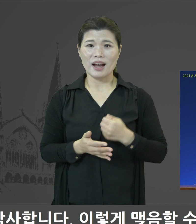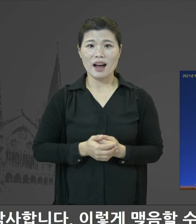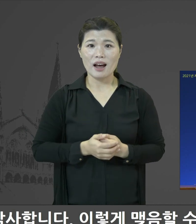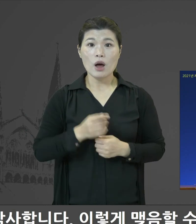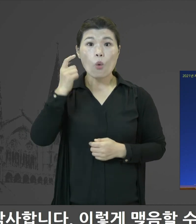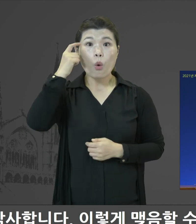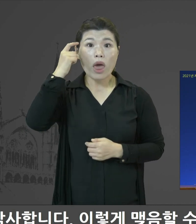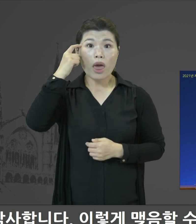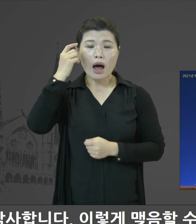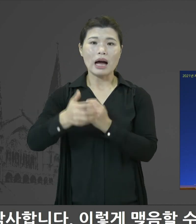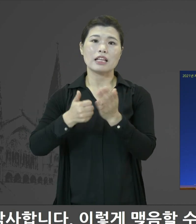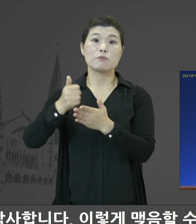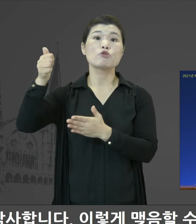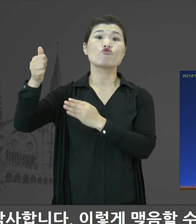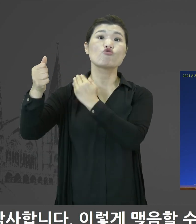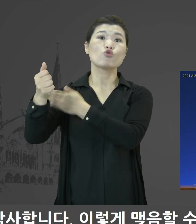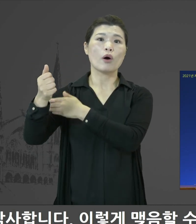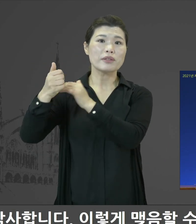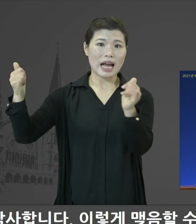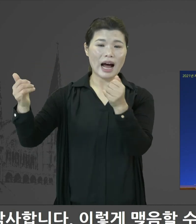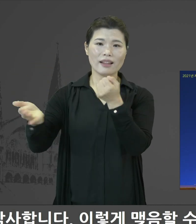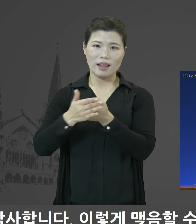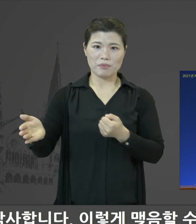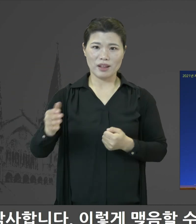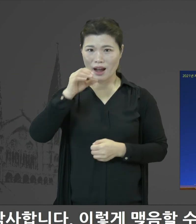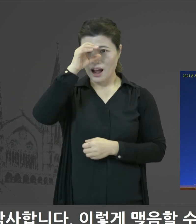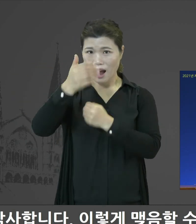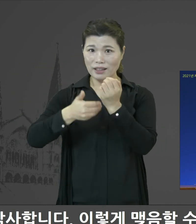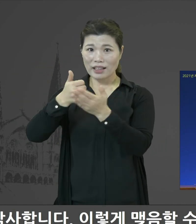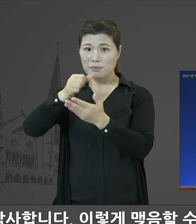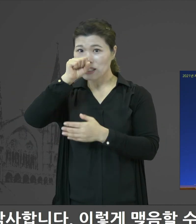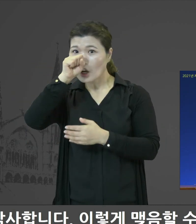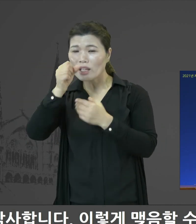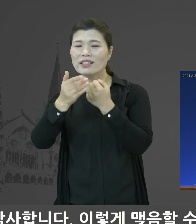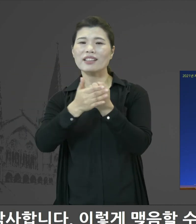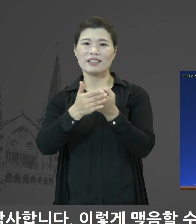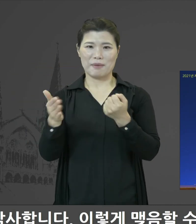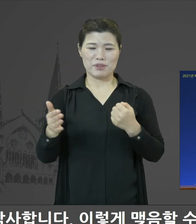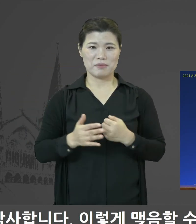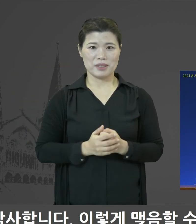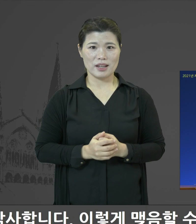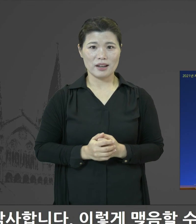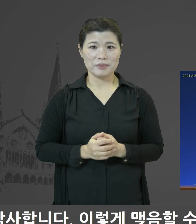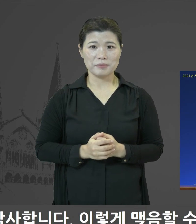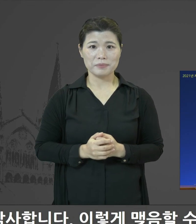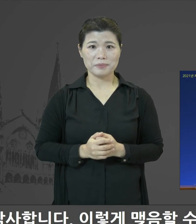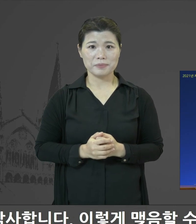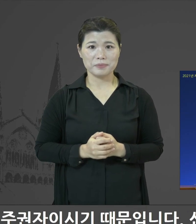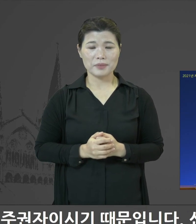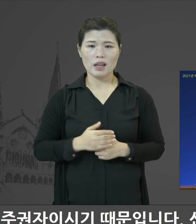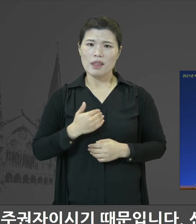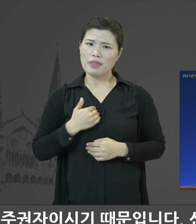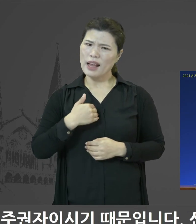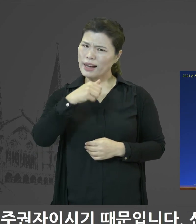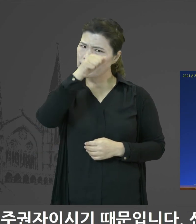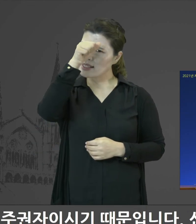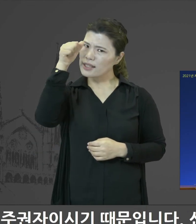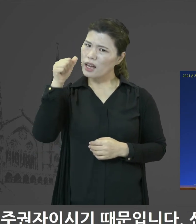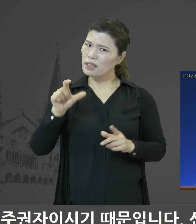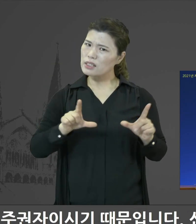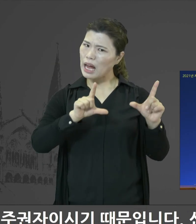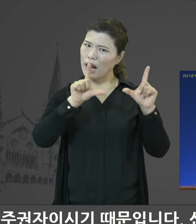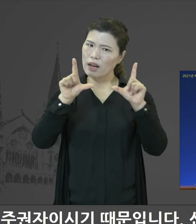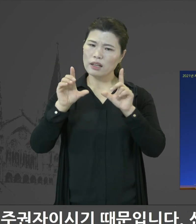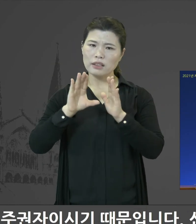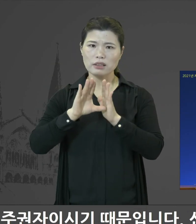하나님이 주권자이시기 때문에, 하나님이 선하시기 때문에. 그렇다면 내가 인생을 살아가는 과정